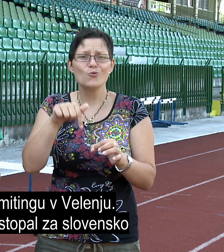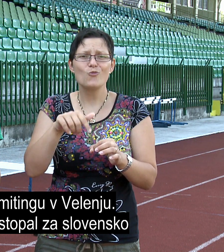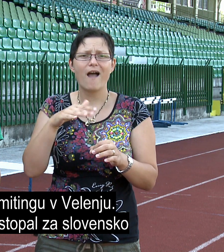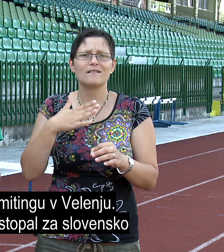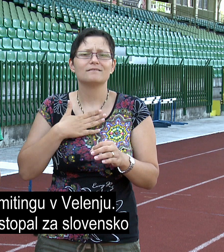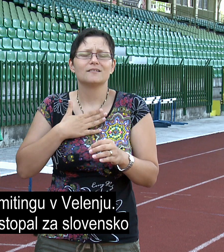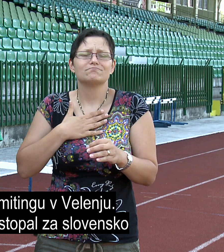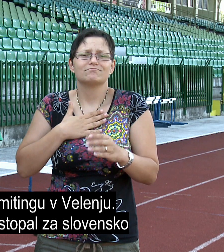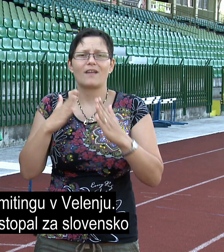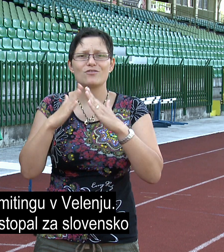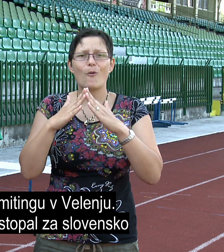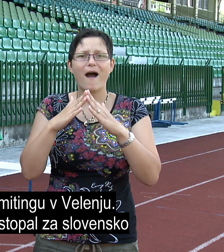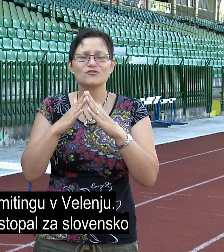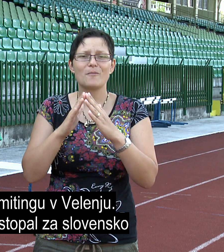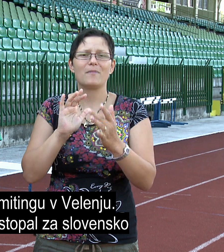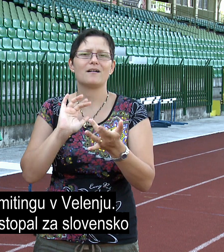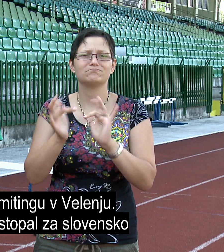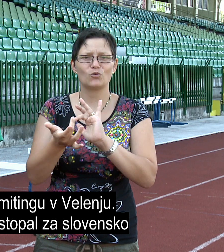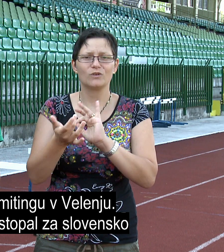v Velenju.